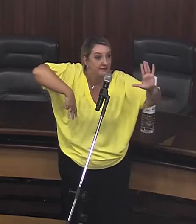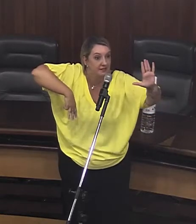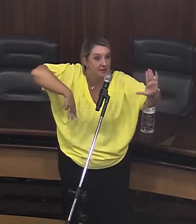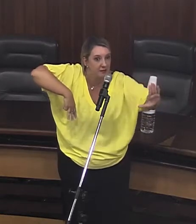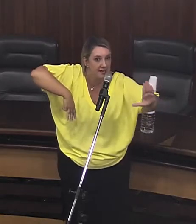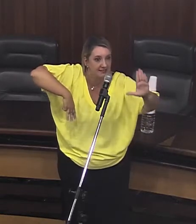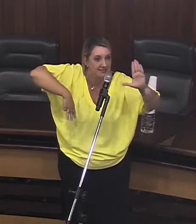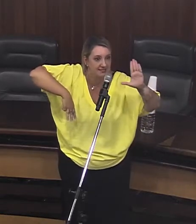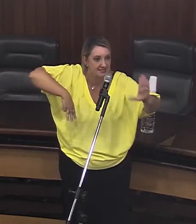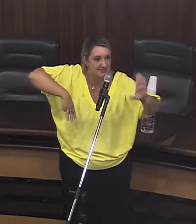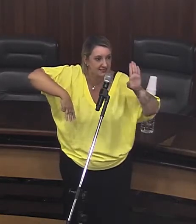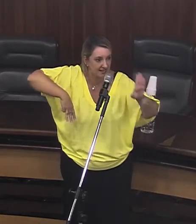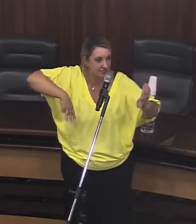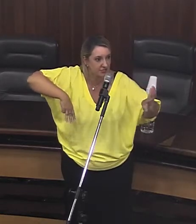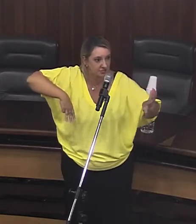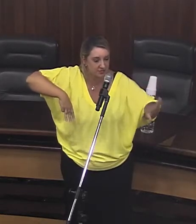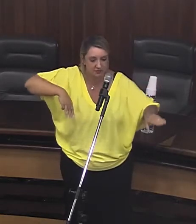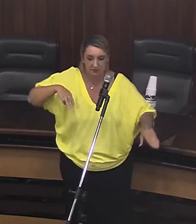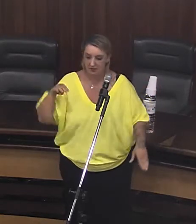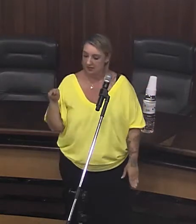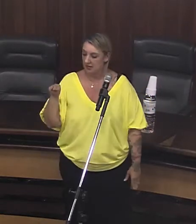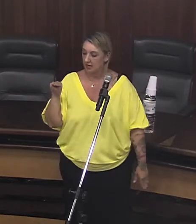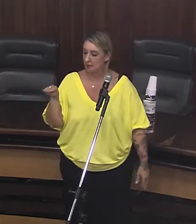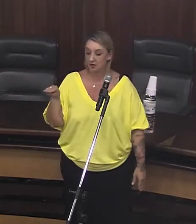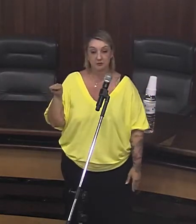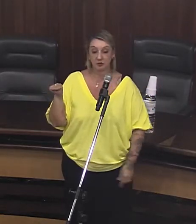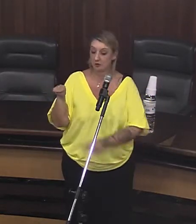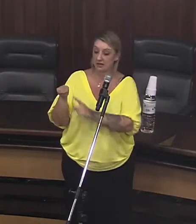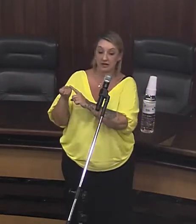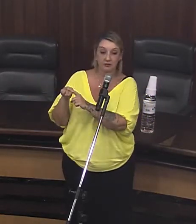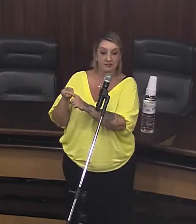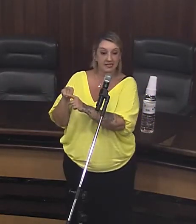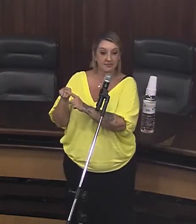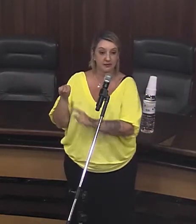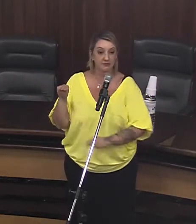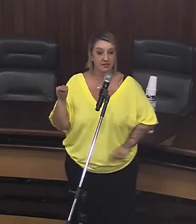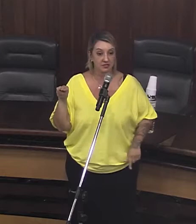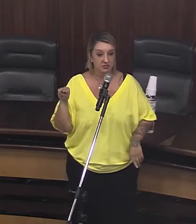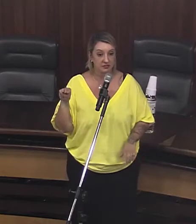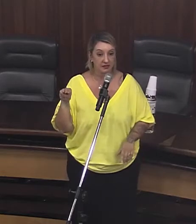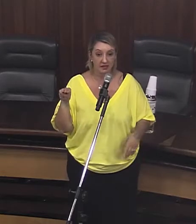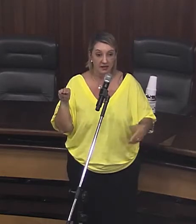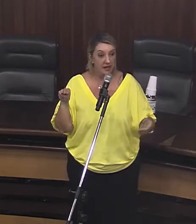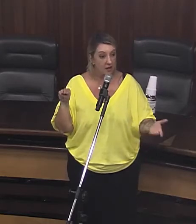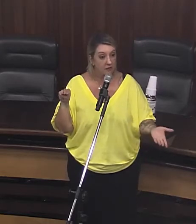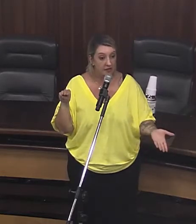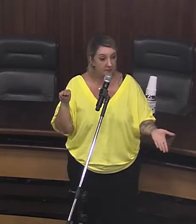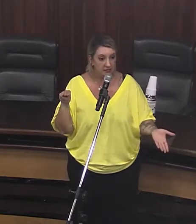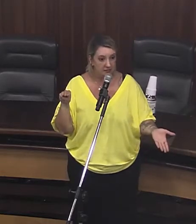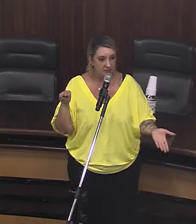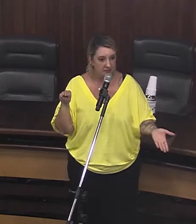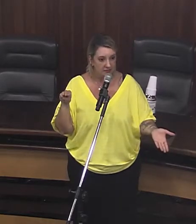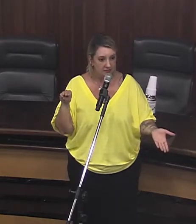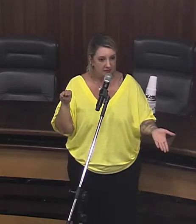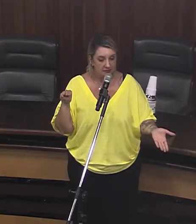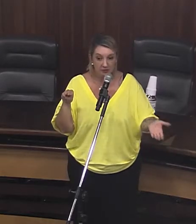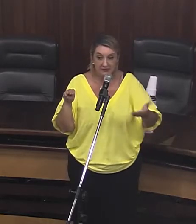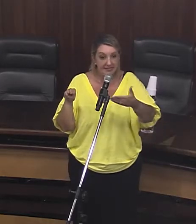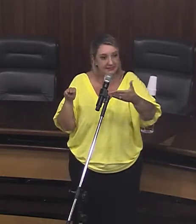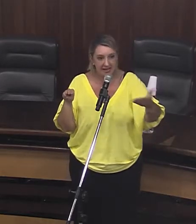não há necessidade disso. Eu posso colocar os 3 para frente. É um M. Não tem nada